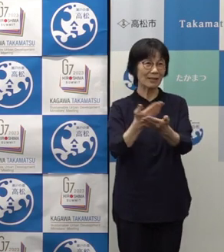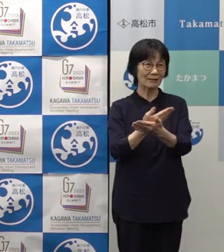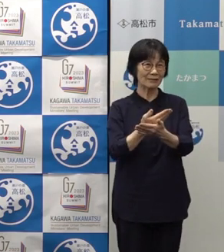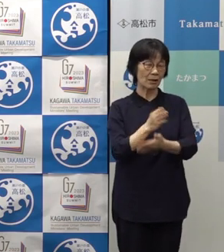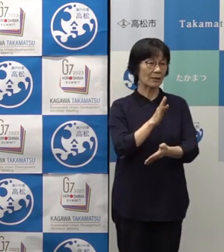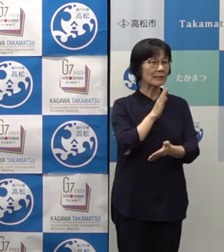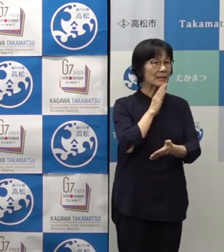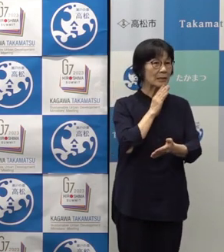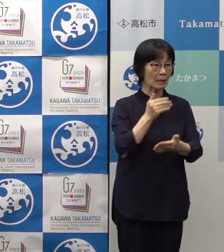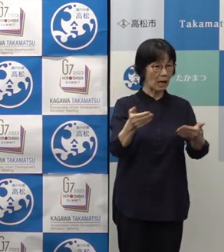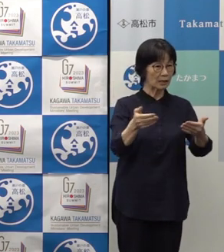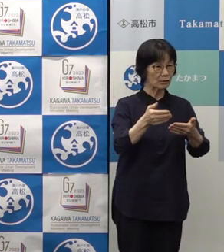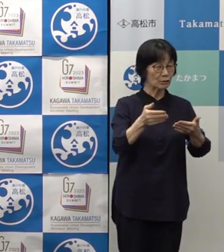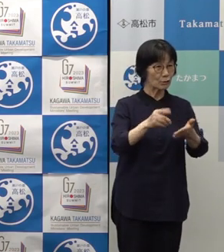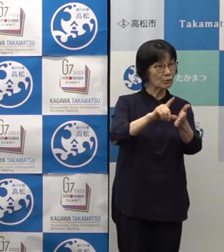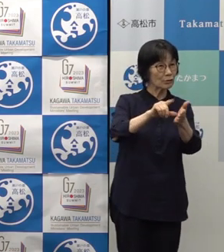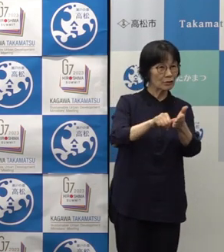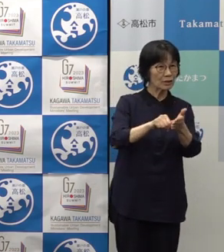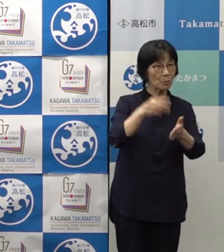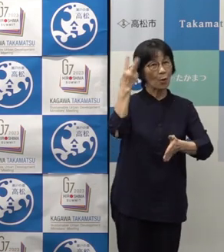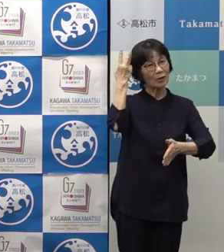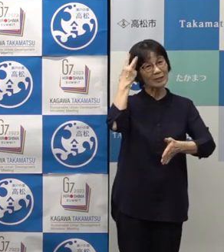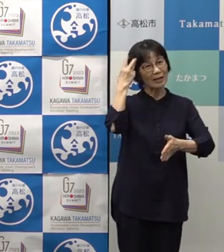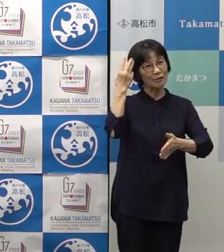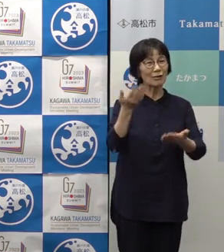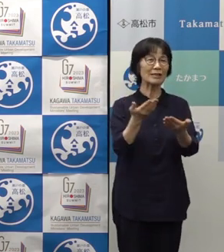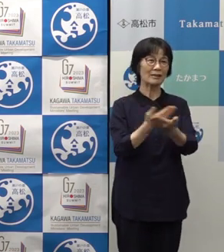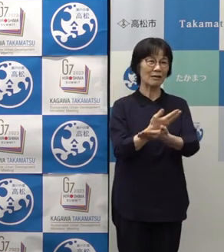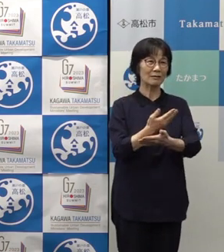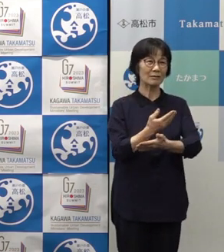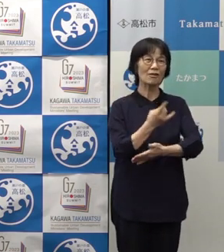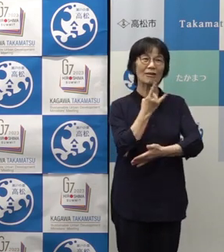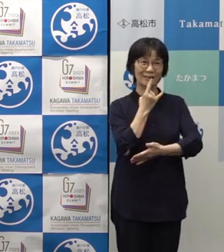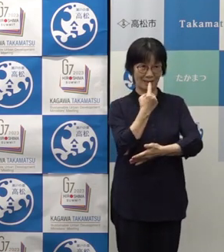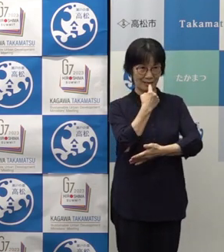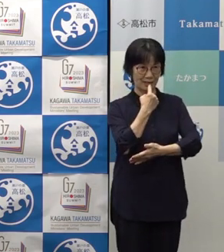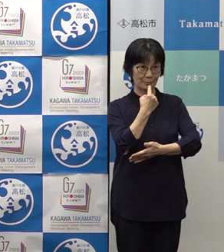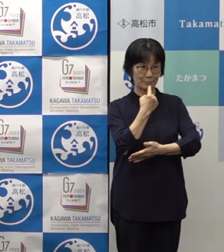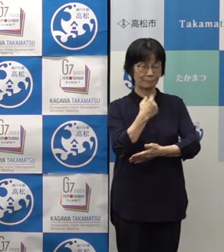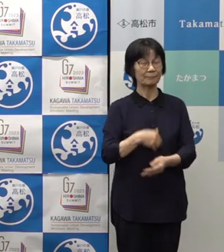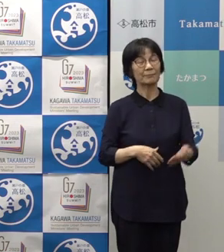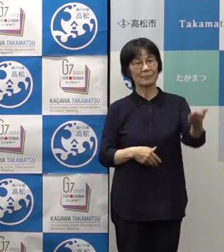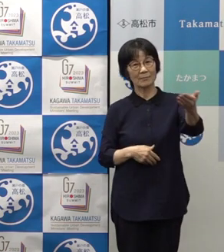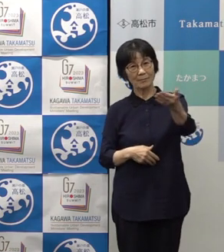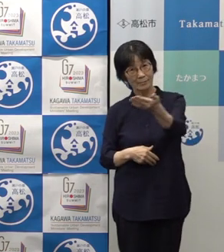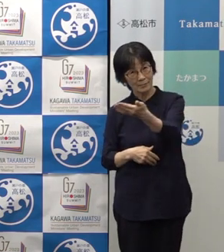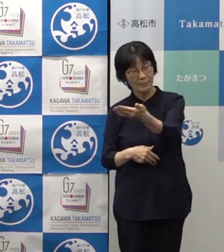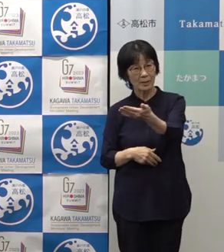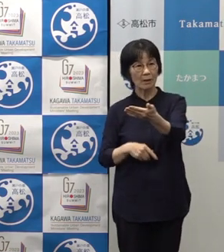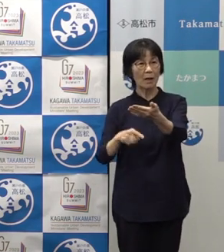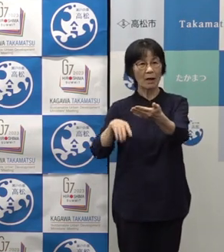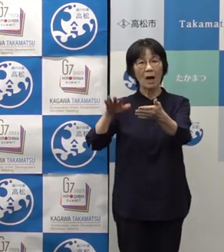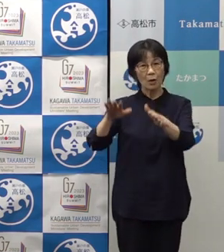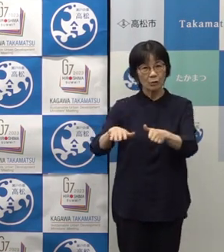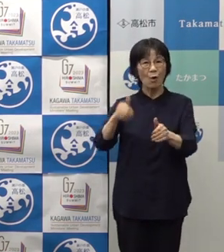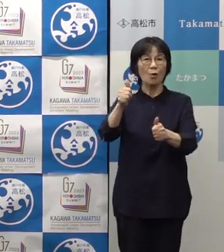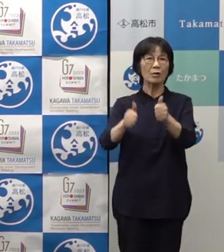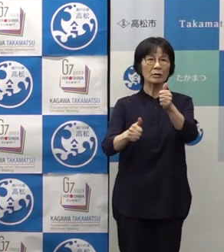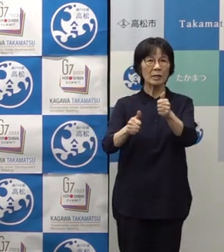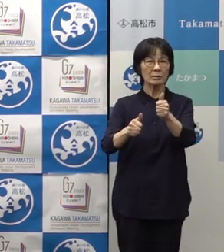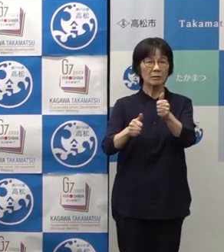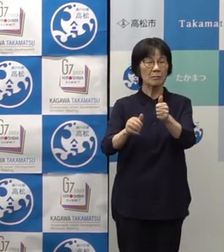でも参考になるんではないかなというふうに期待をいたしております。 そしてこのコンテストはどういうことにつながっていくのかと思われます